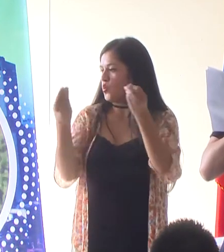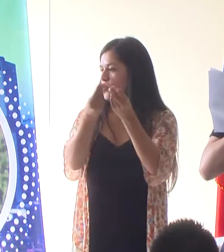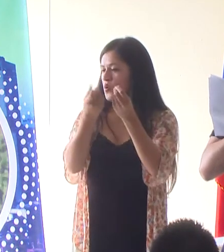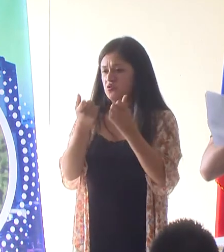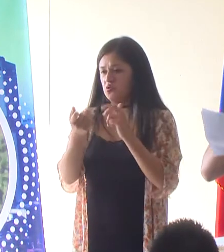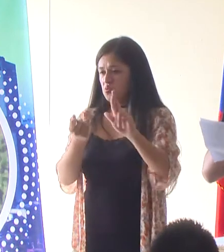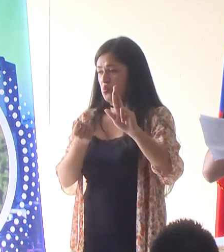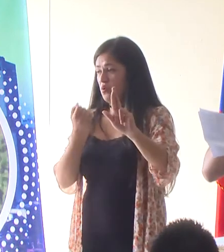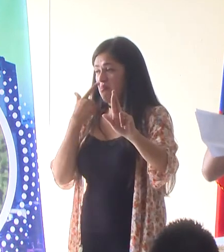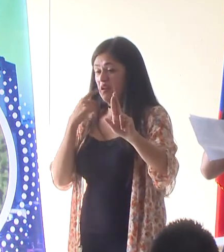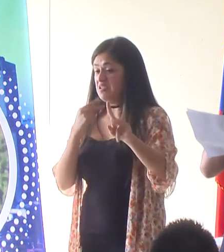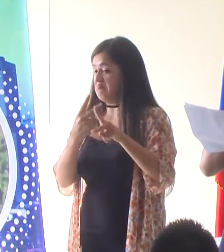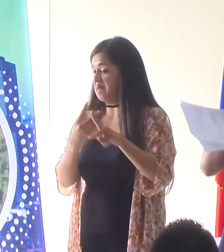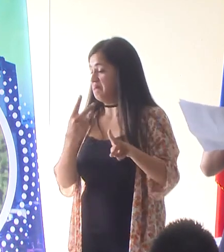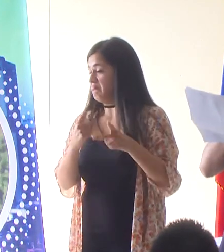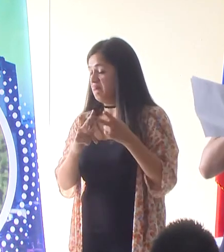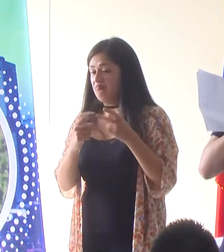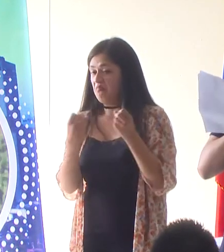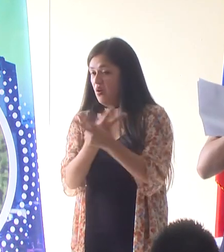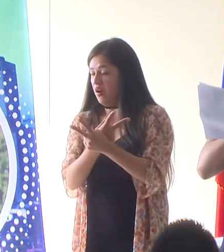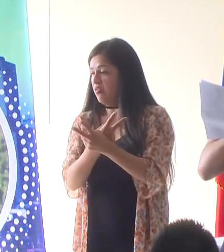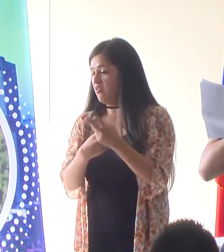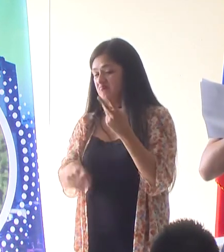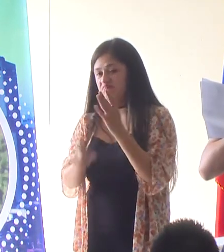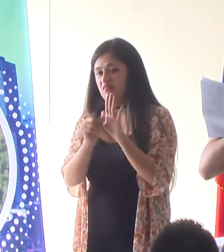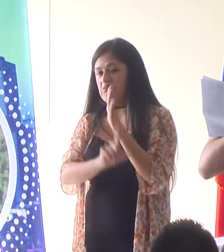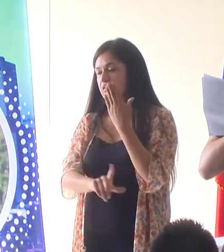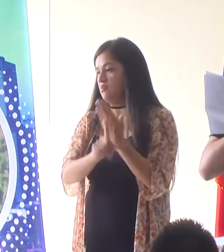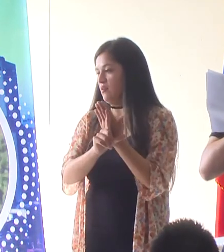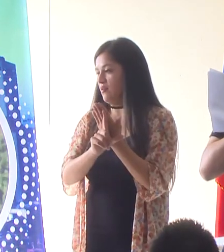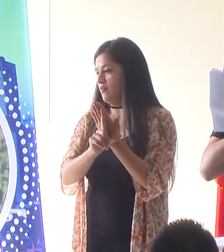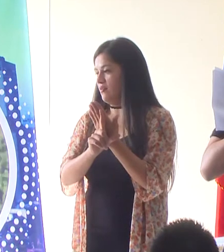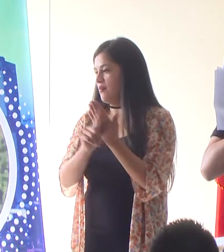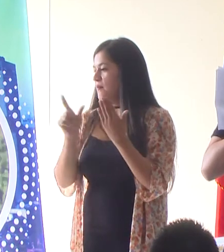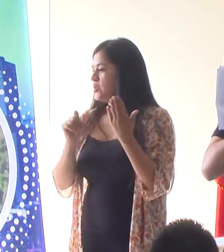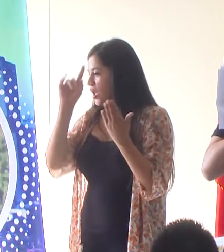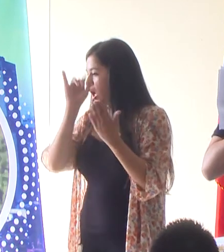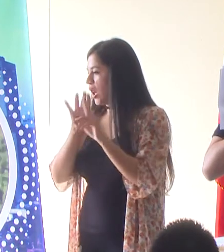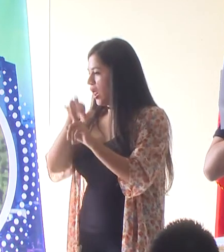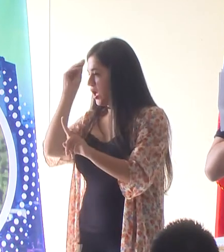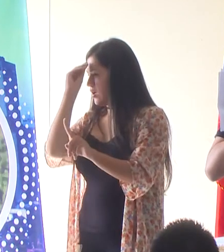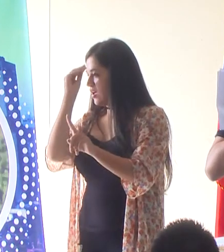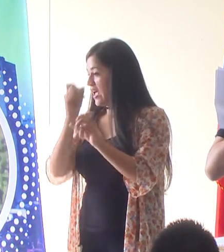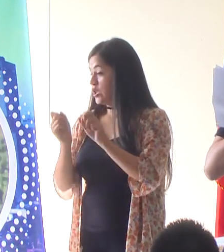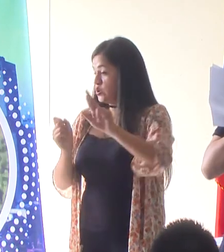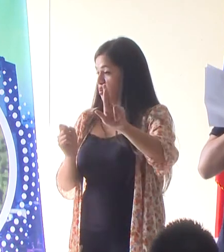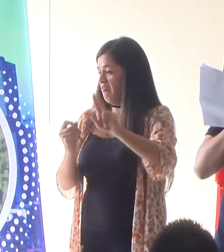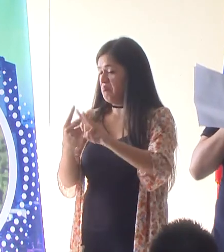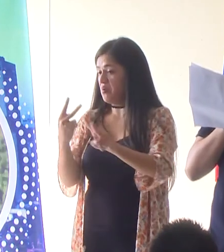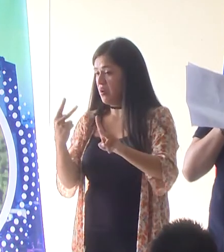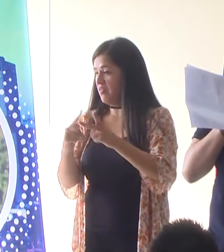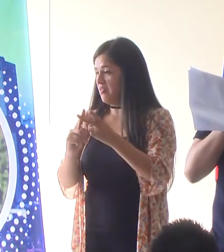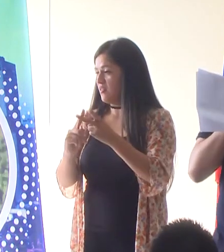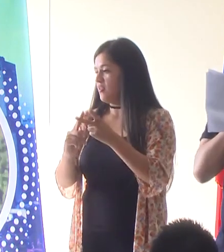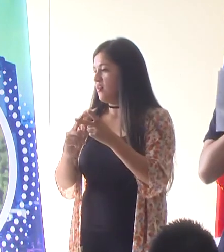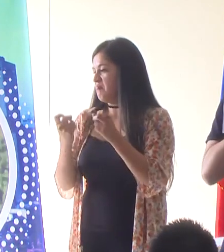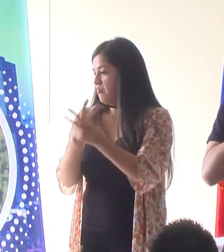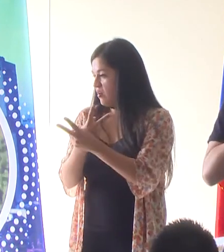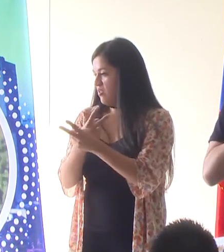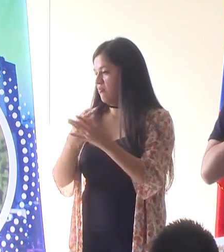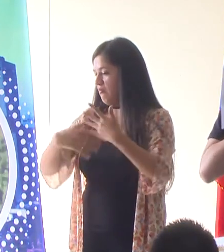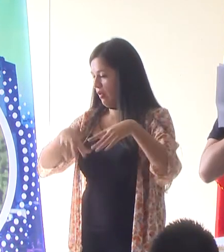sur inseguro violento e ilegal al riesgo global de la contaminación sistémica se le suma el riesgo